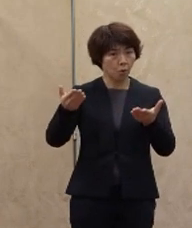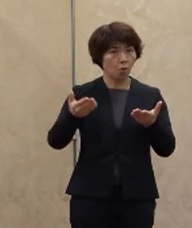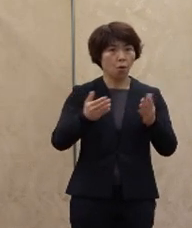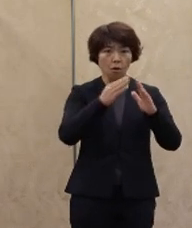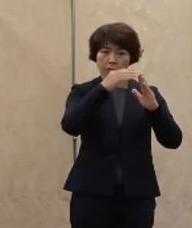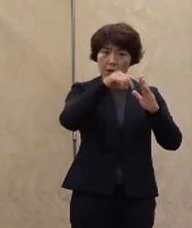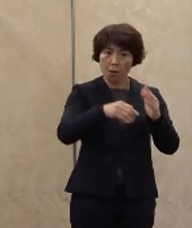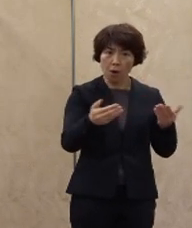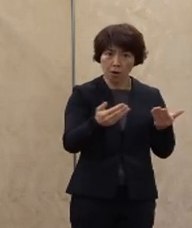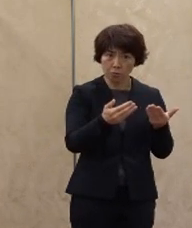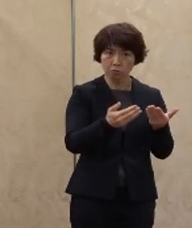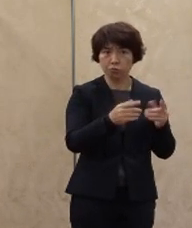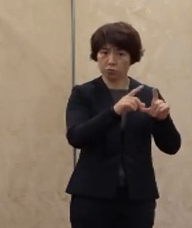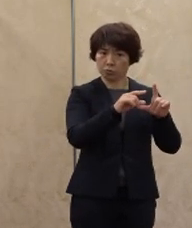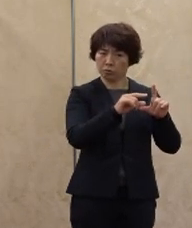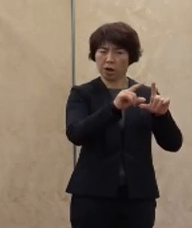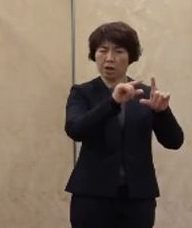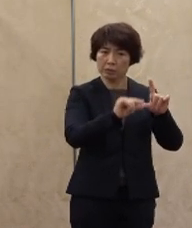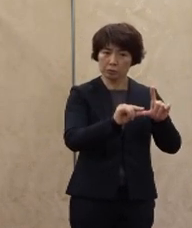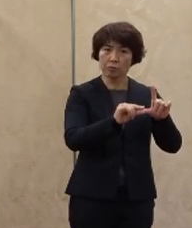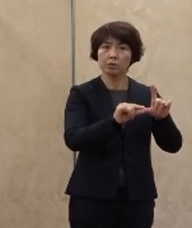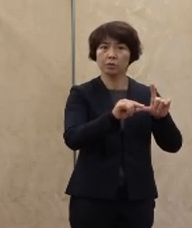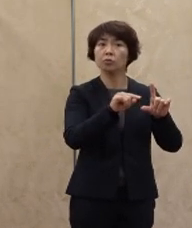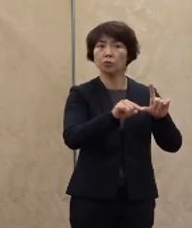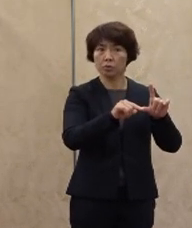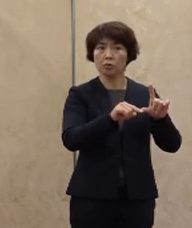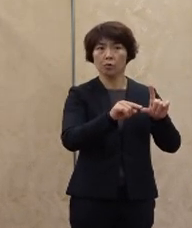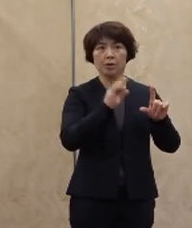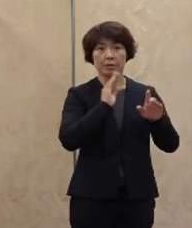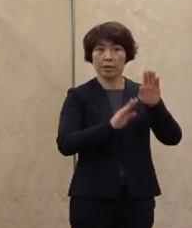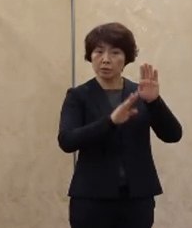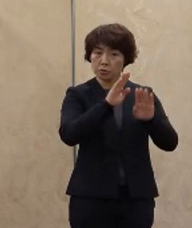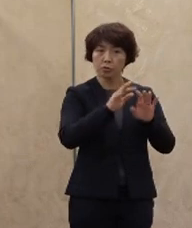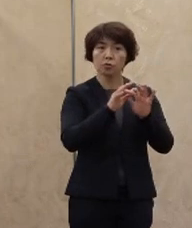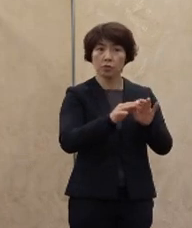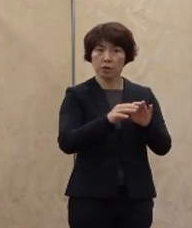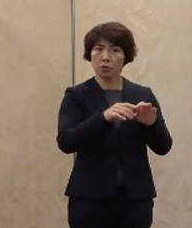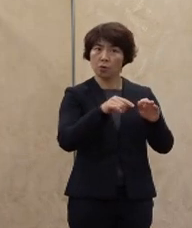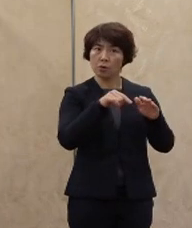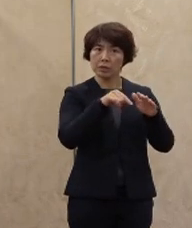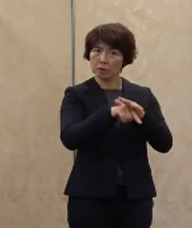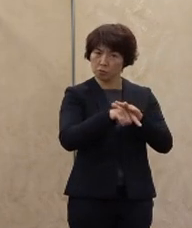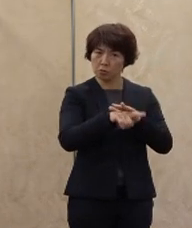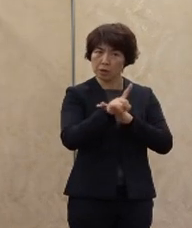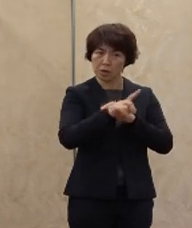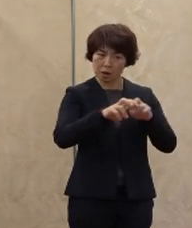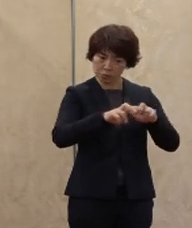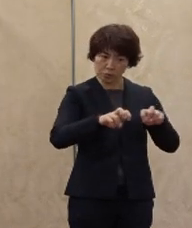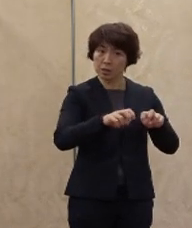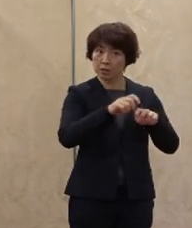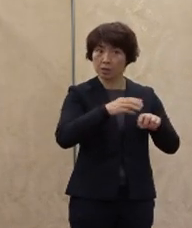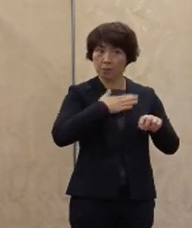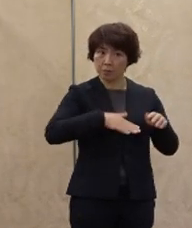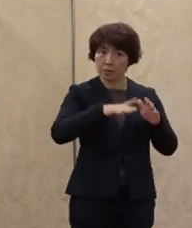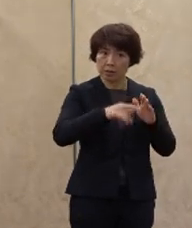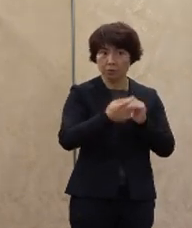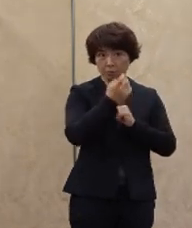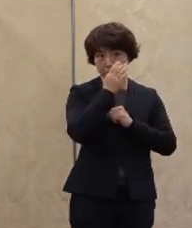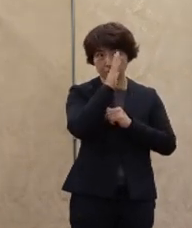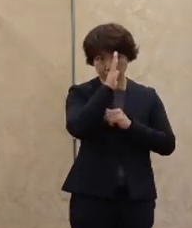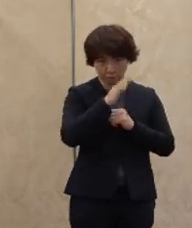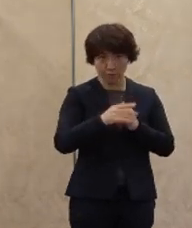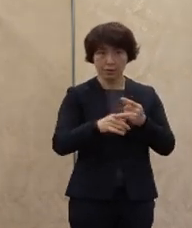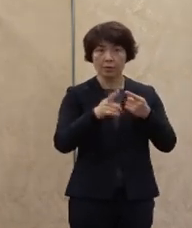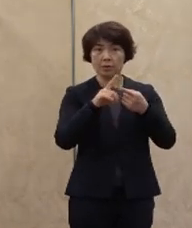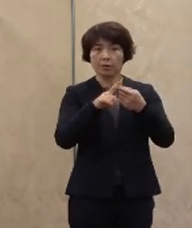レワークが低いその現状についての認識分析とか理由が何かありましたら教えてください。あとそ